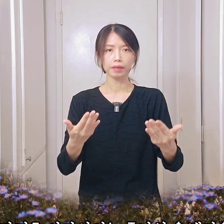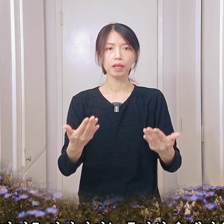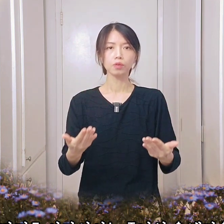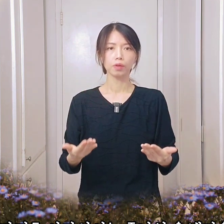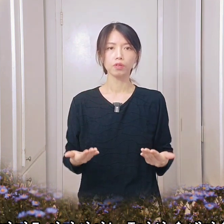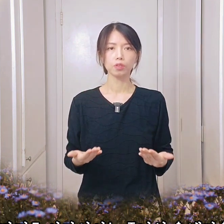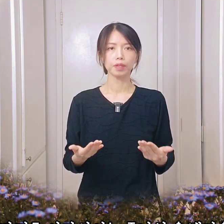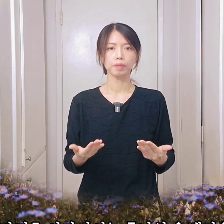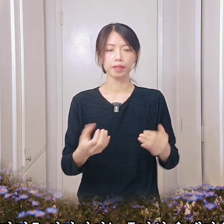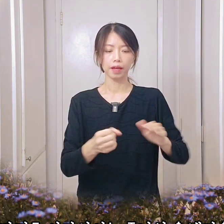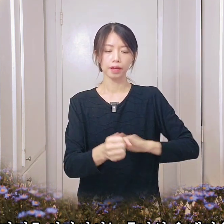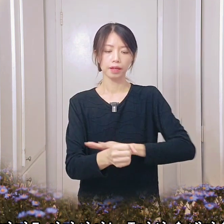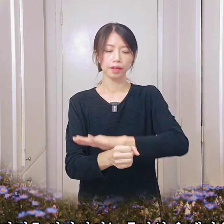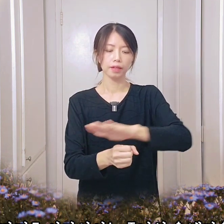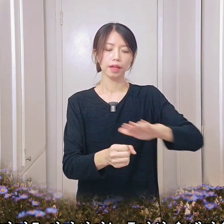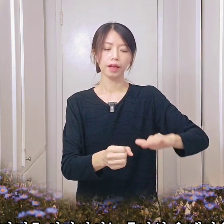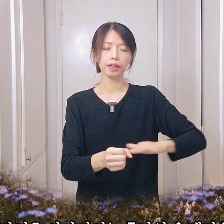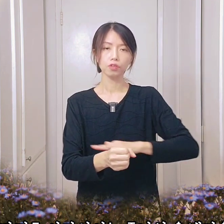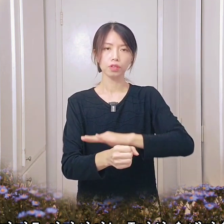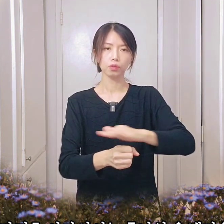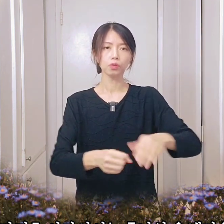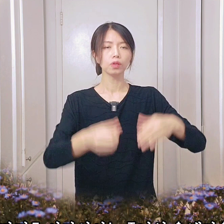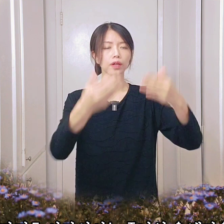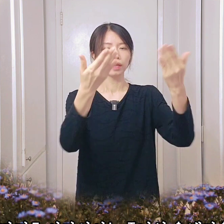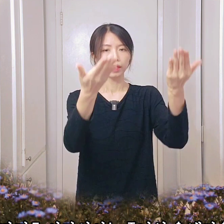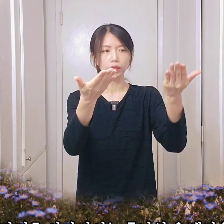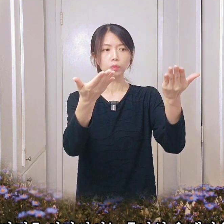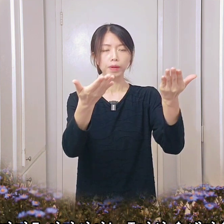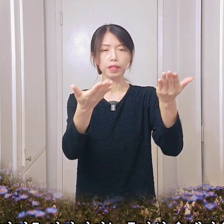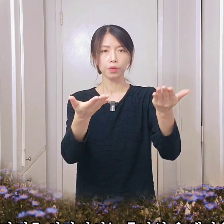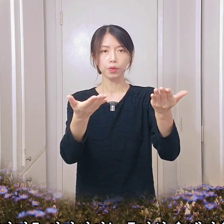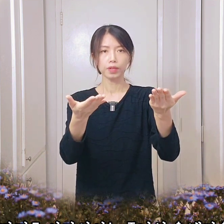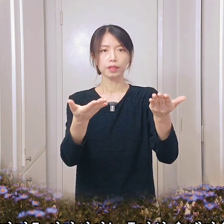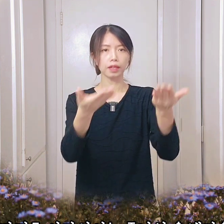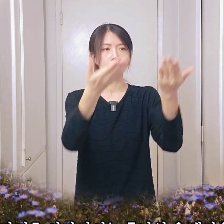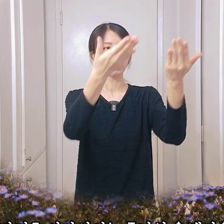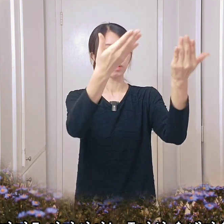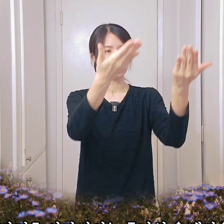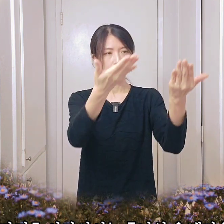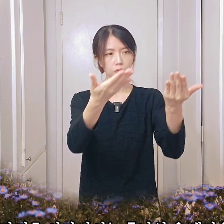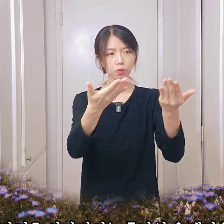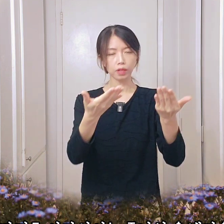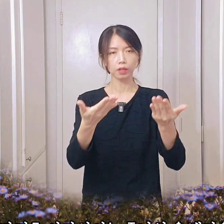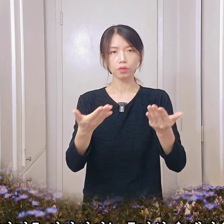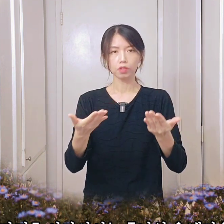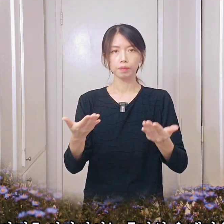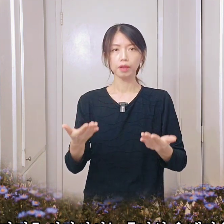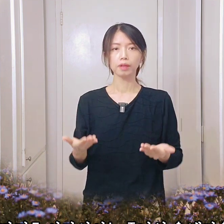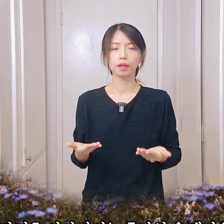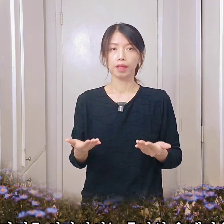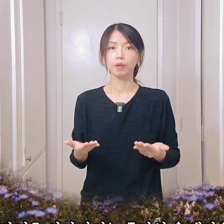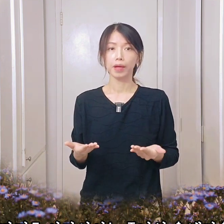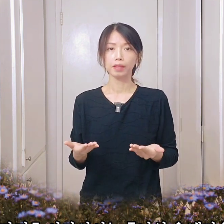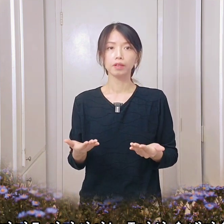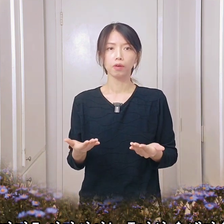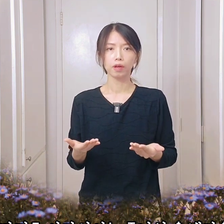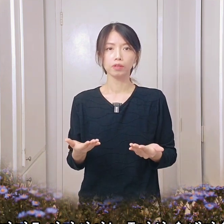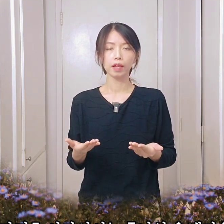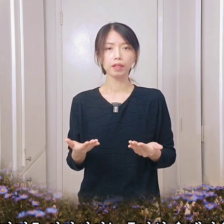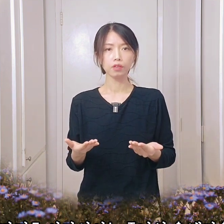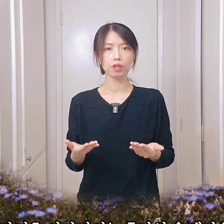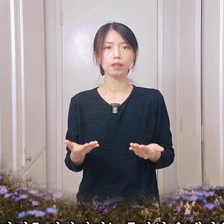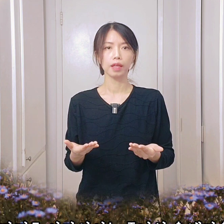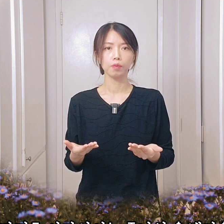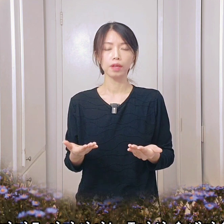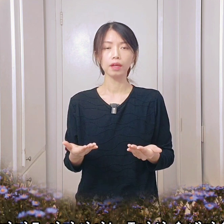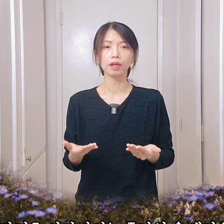때문에 받다수어를 해주시면 됩니다. 사랑해주시고 양손바닥이 위로 이 상태에서 내 쪽으로 당겨주시면 내가 받는 거예요.